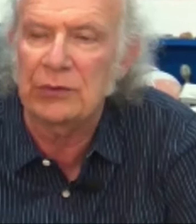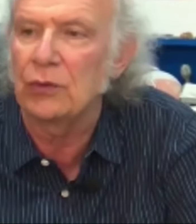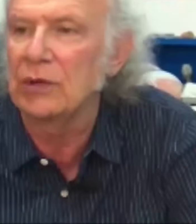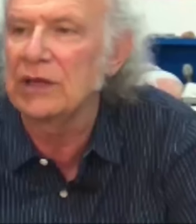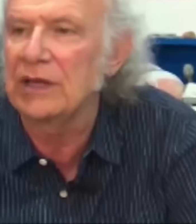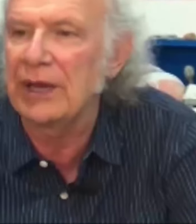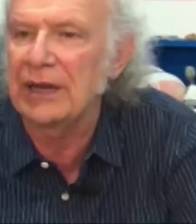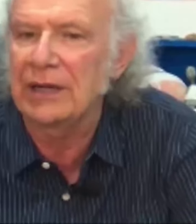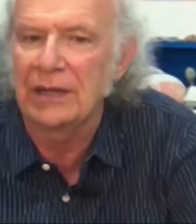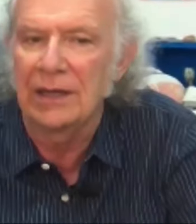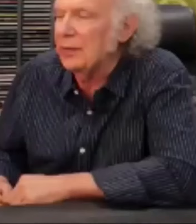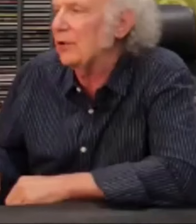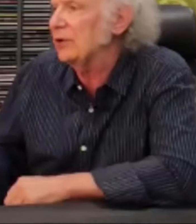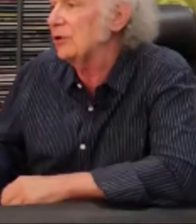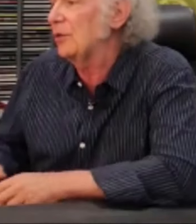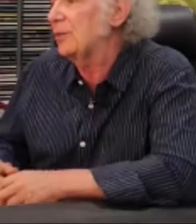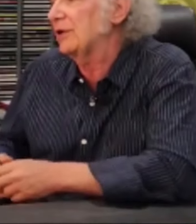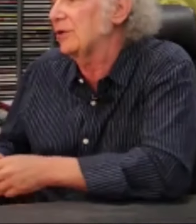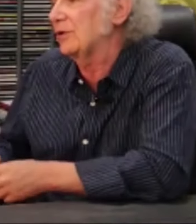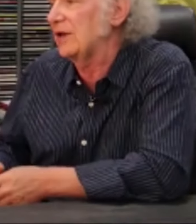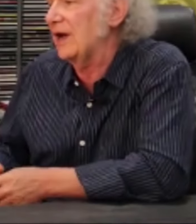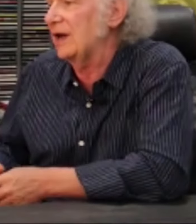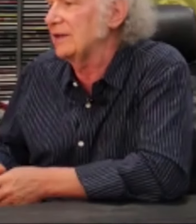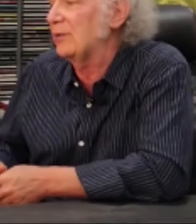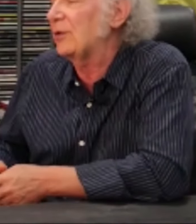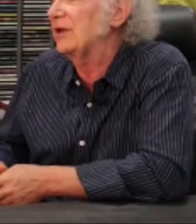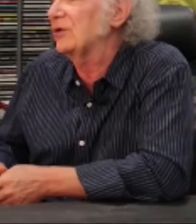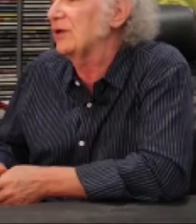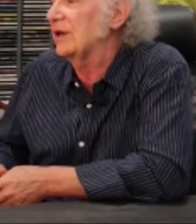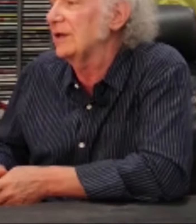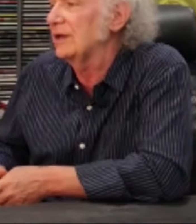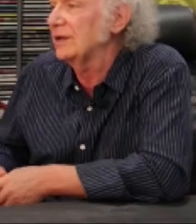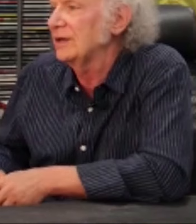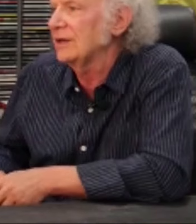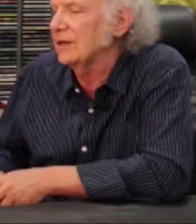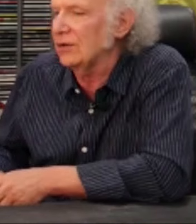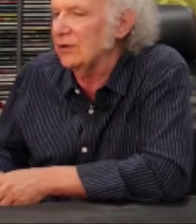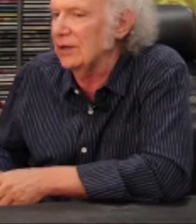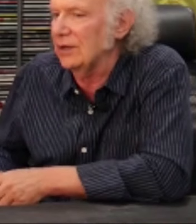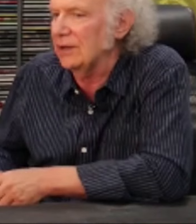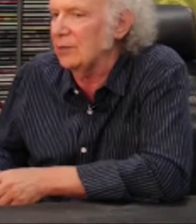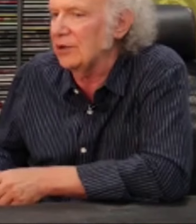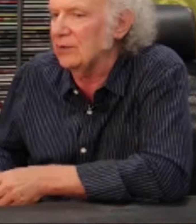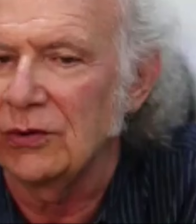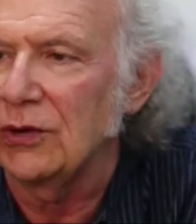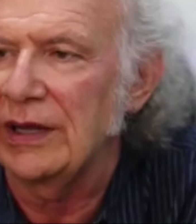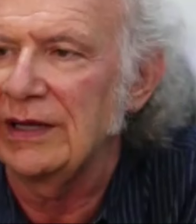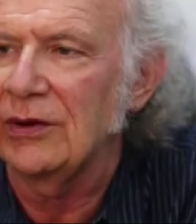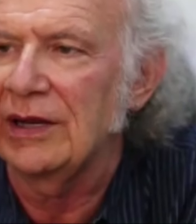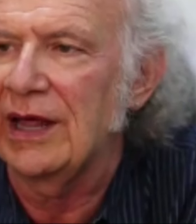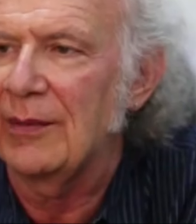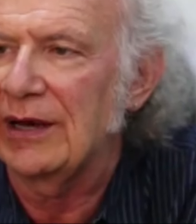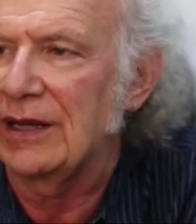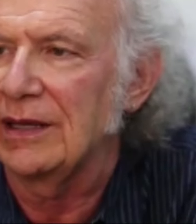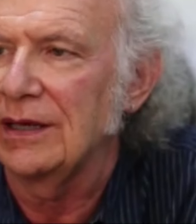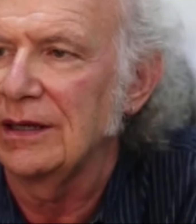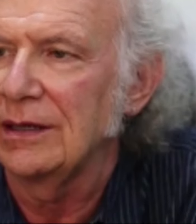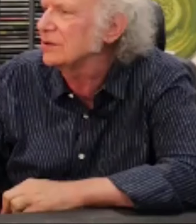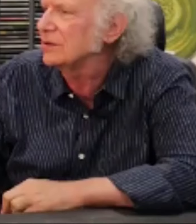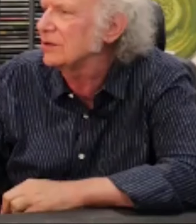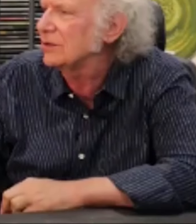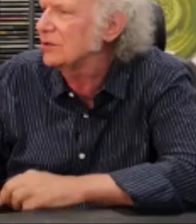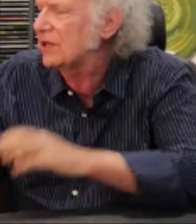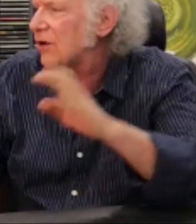el patujú del deber, pero esto no, pues esto ya, después de esto, ¿qué? Creo que después de esto no hay nada más